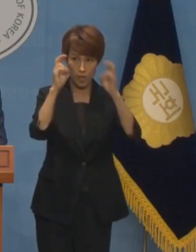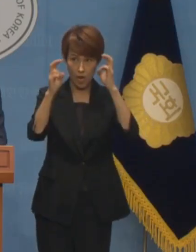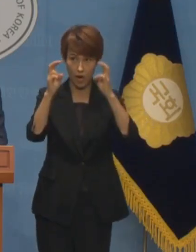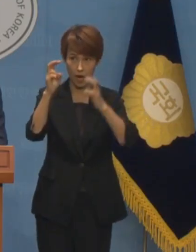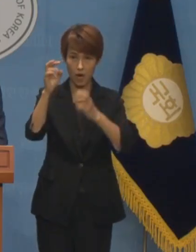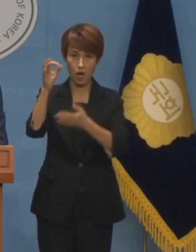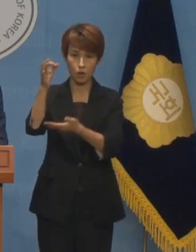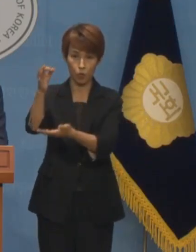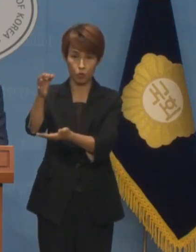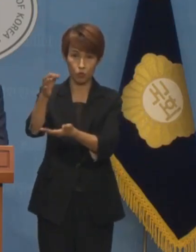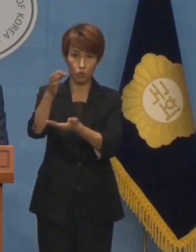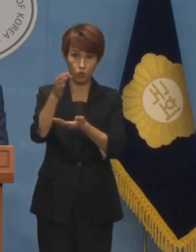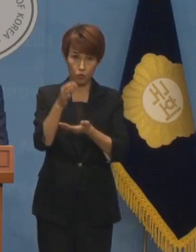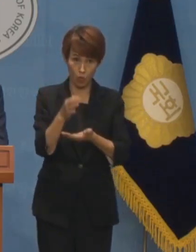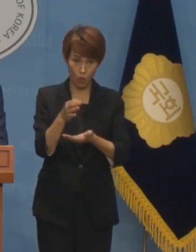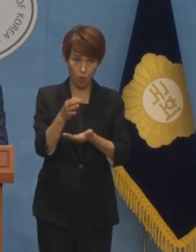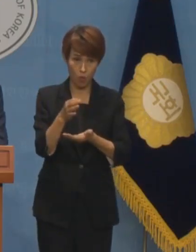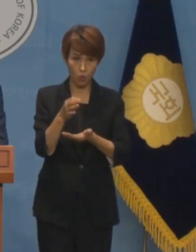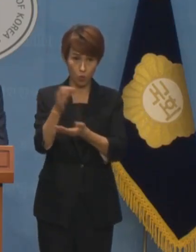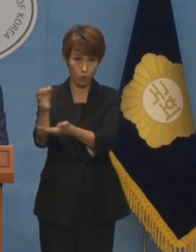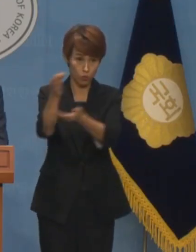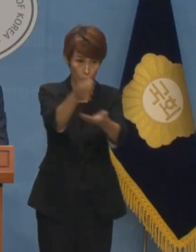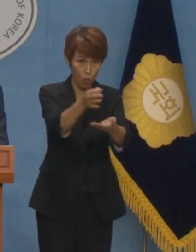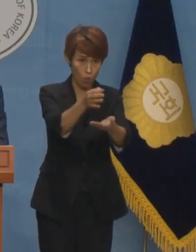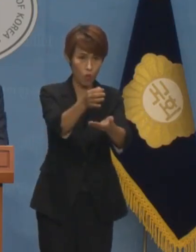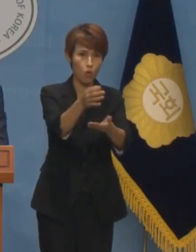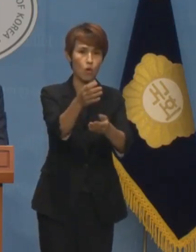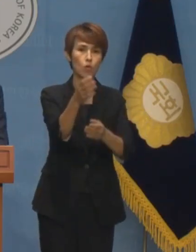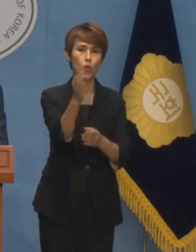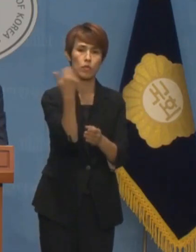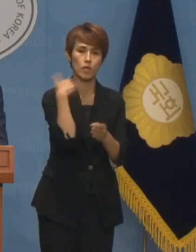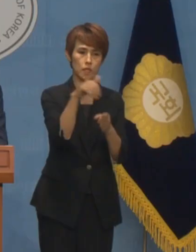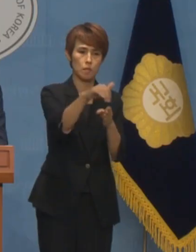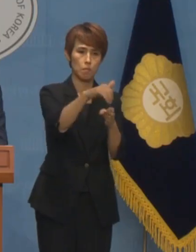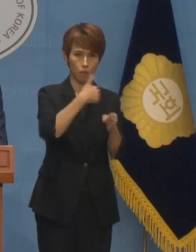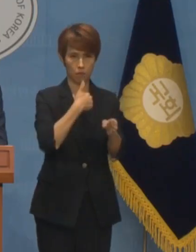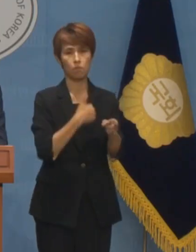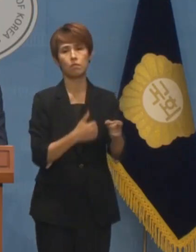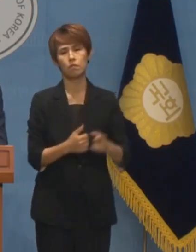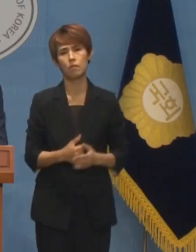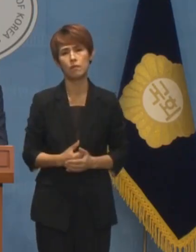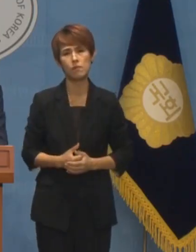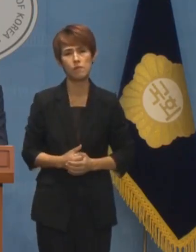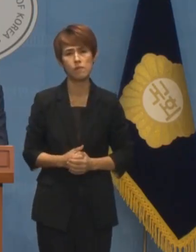정산하면 선지급받은 대출금을 상환하는 방식입니다.